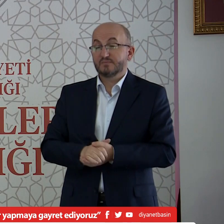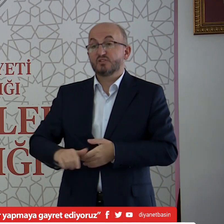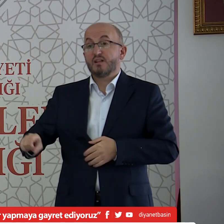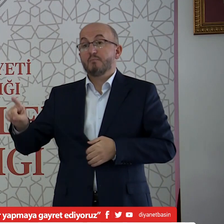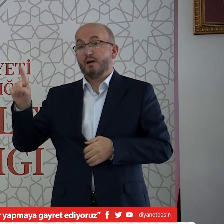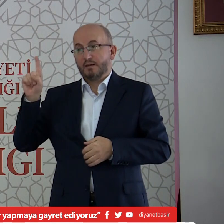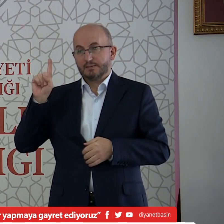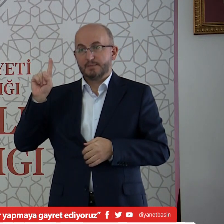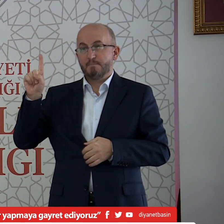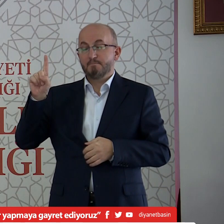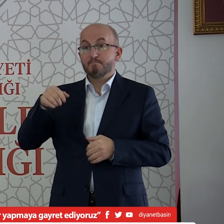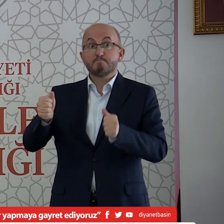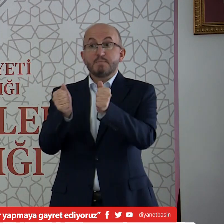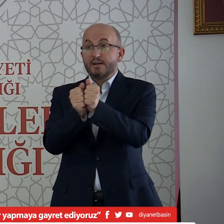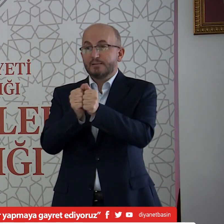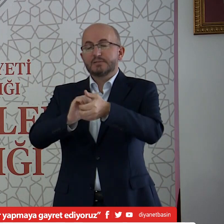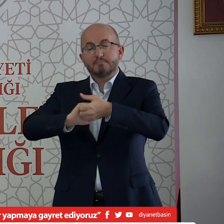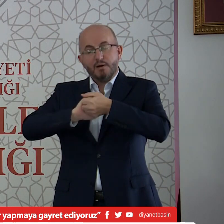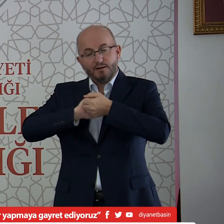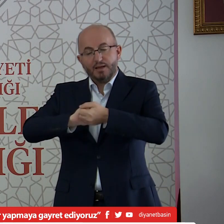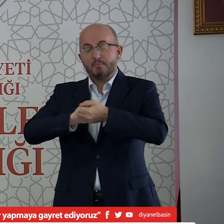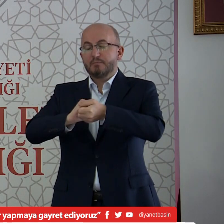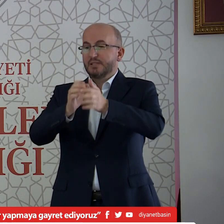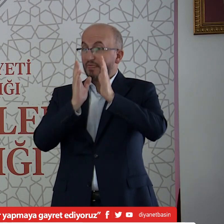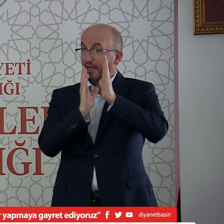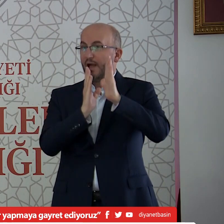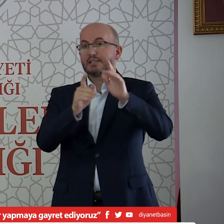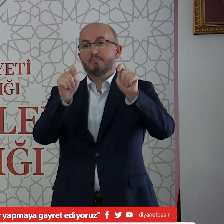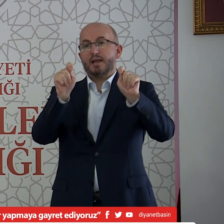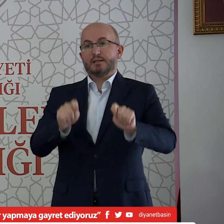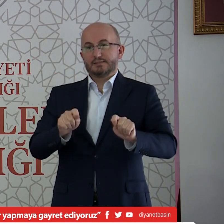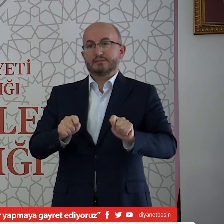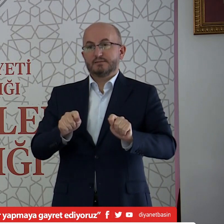Cenab-ı Hak birliğimizi, beraberliğimizi daim eylesin.